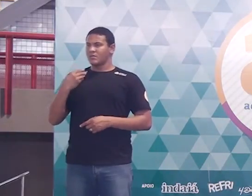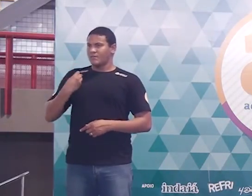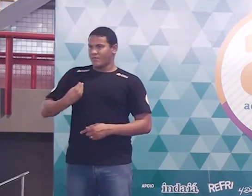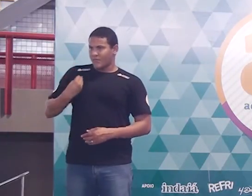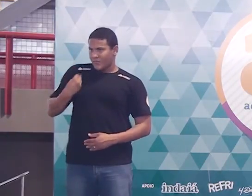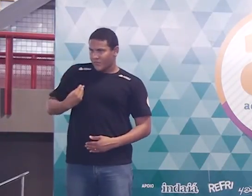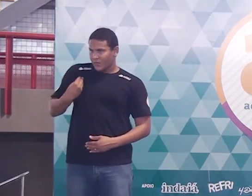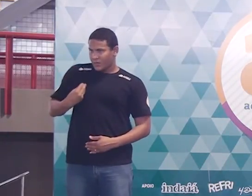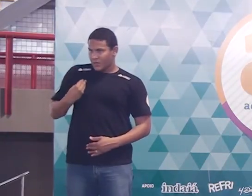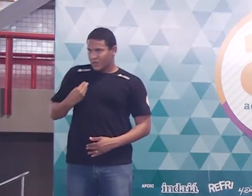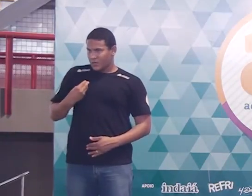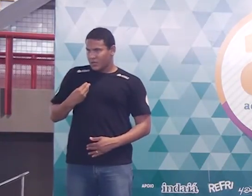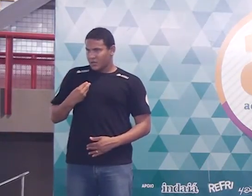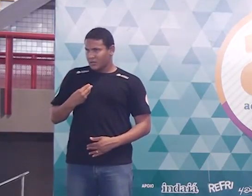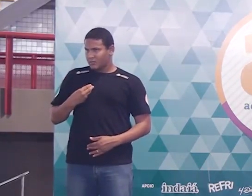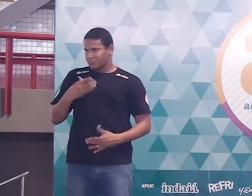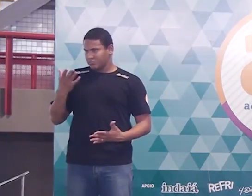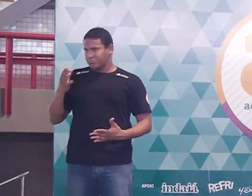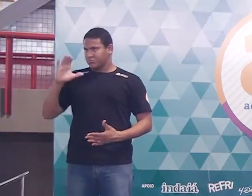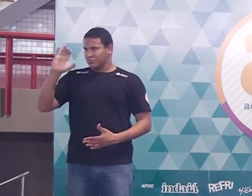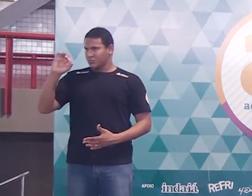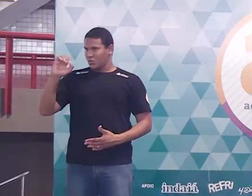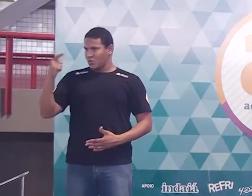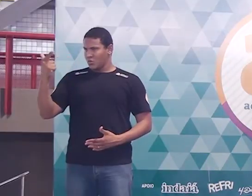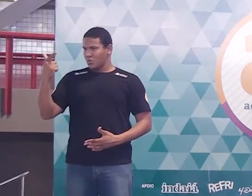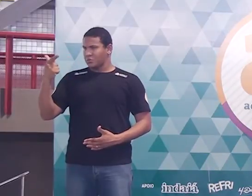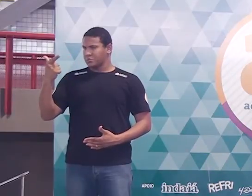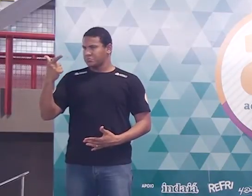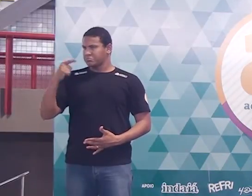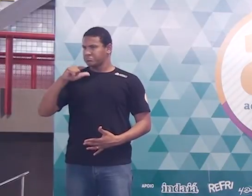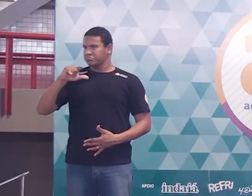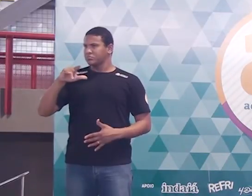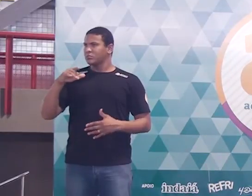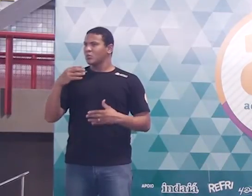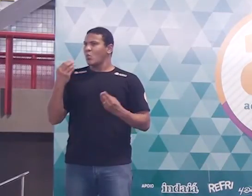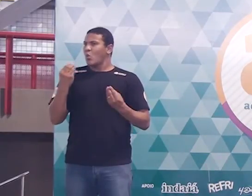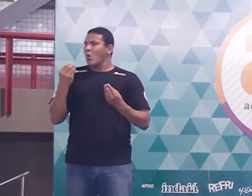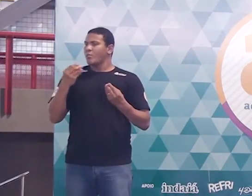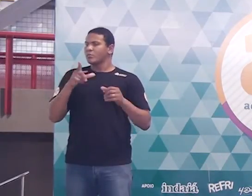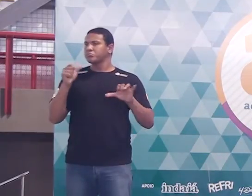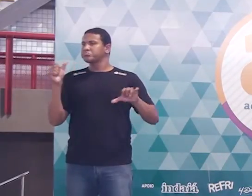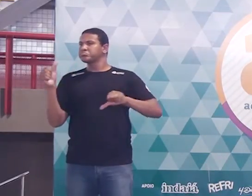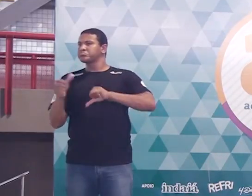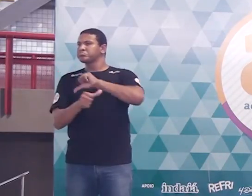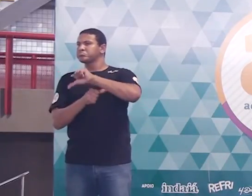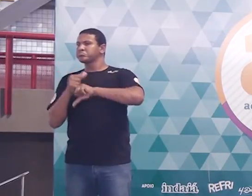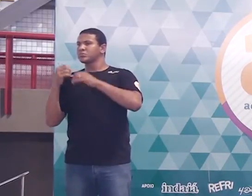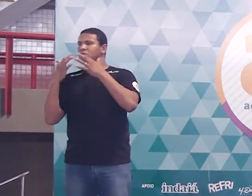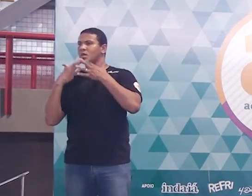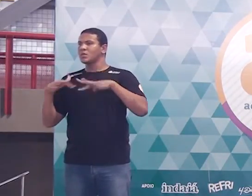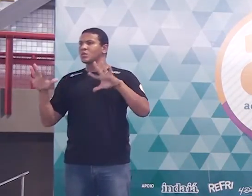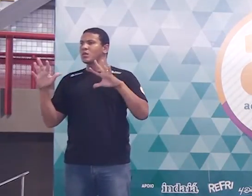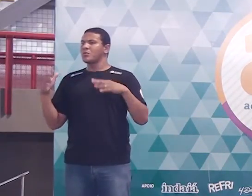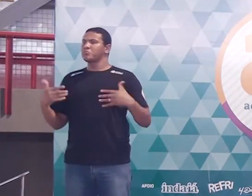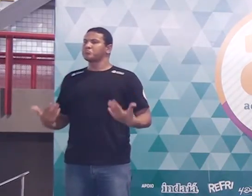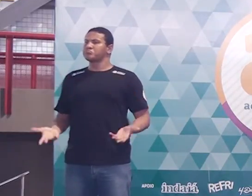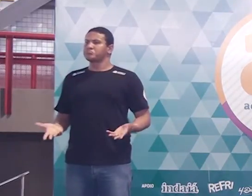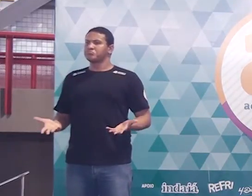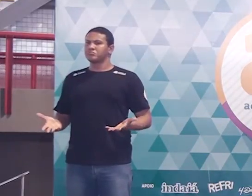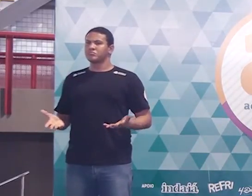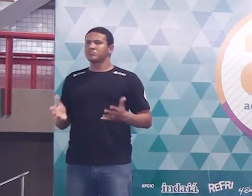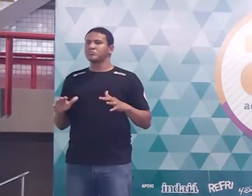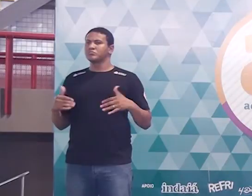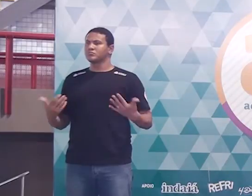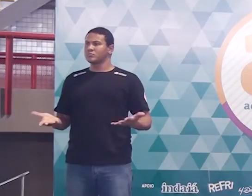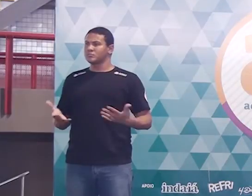carbono na forma de CO2 e transformá-lo em matéria o quê? Orgânica. Qual é o processo biológico que